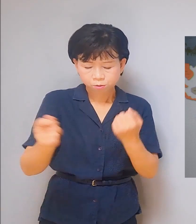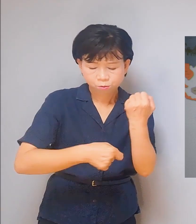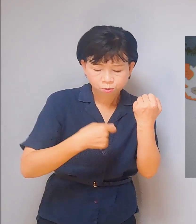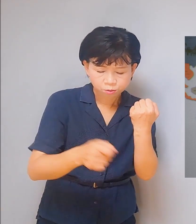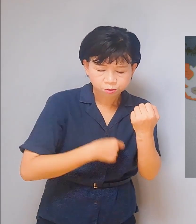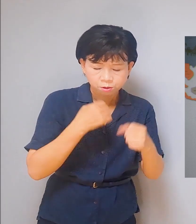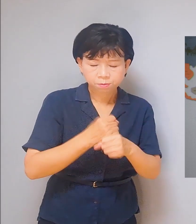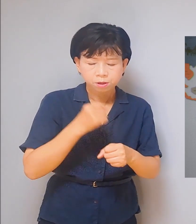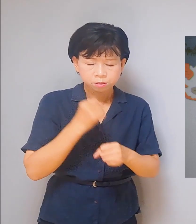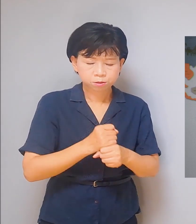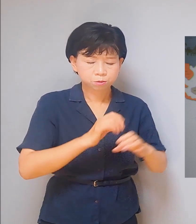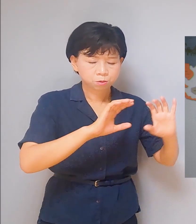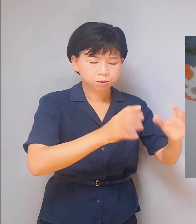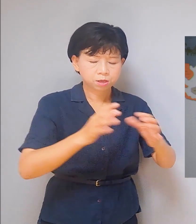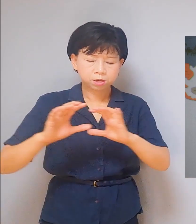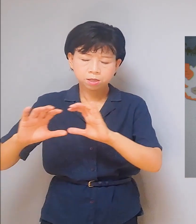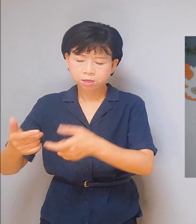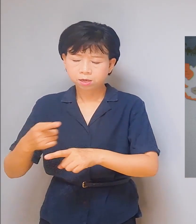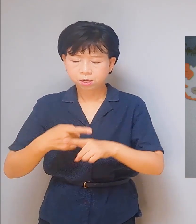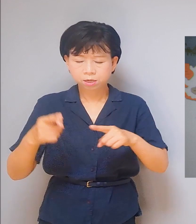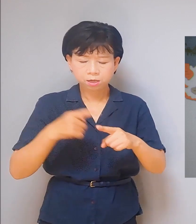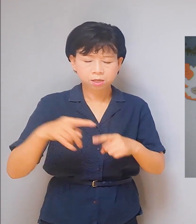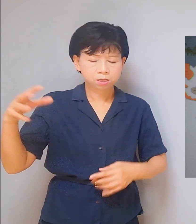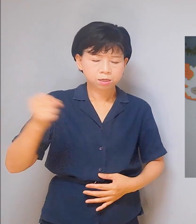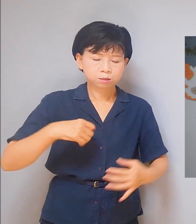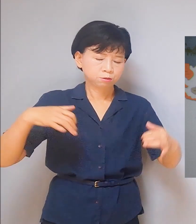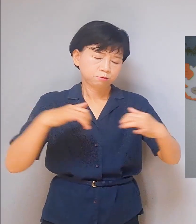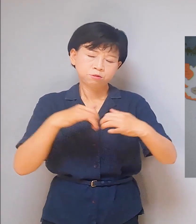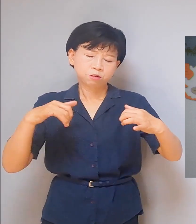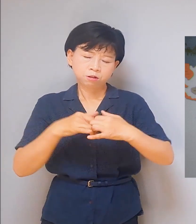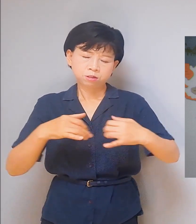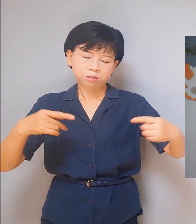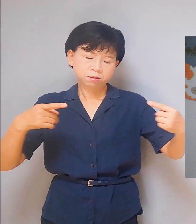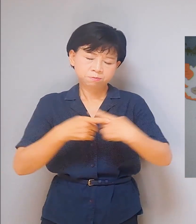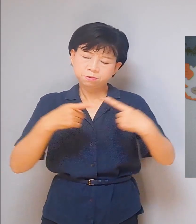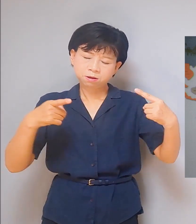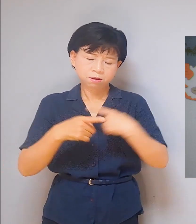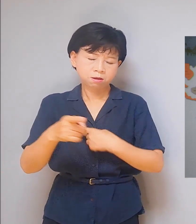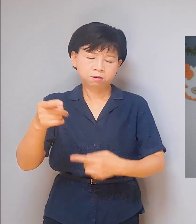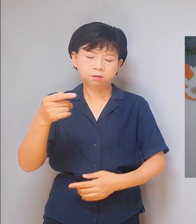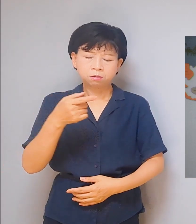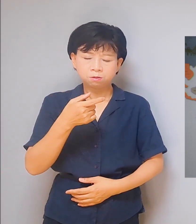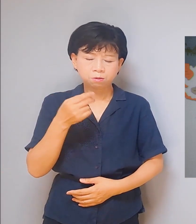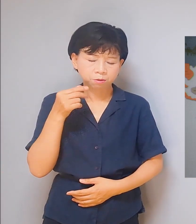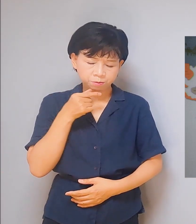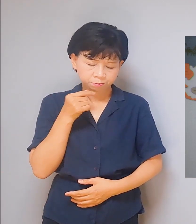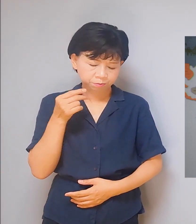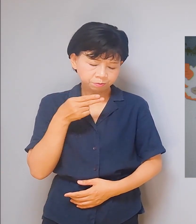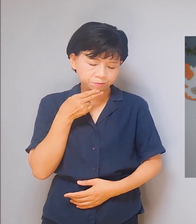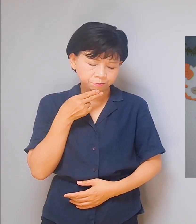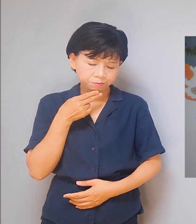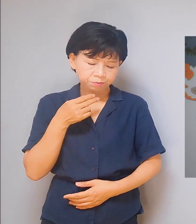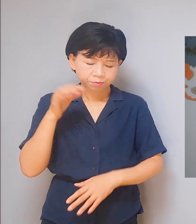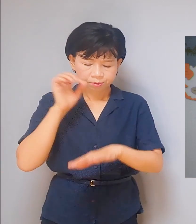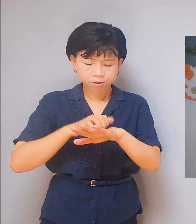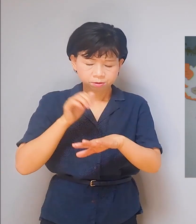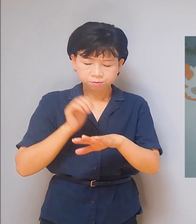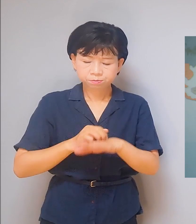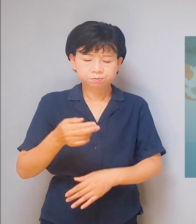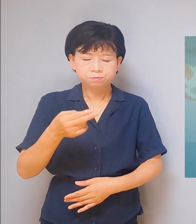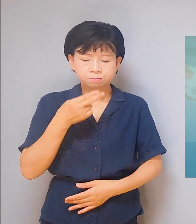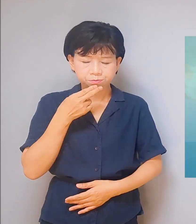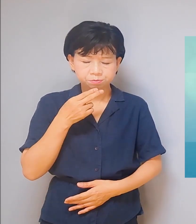다시는 칼을 들고 서로 치지 아니하며 다시는 전쟁을 연습하지 아니하리라.